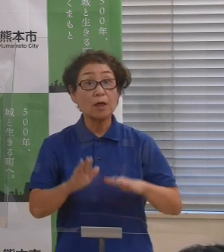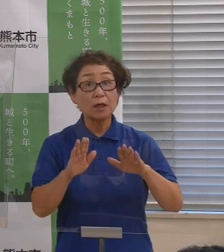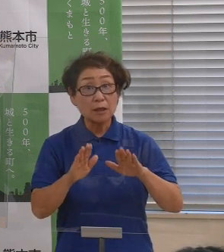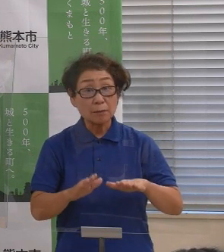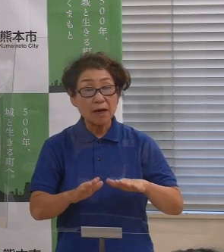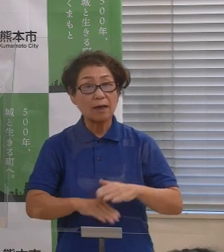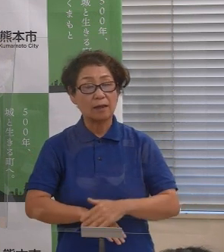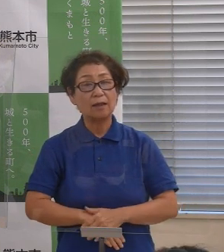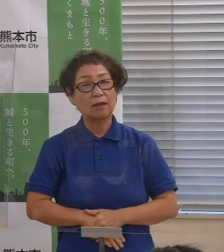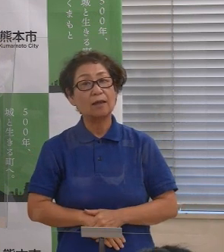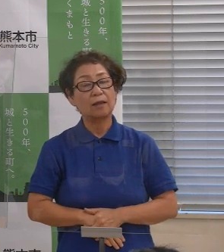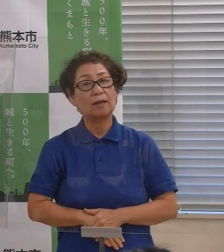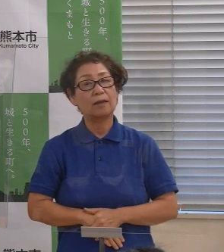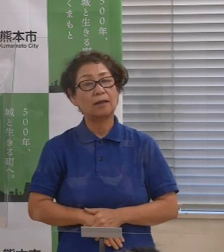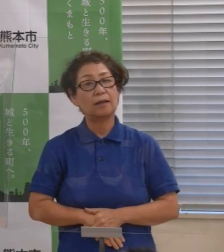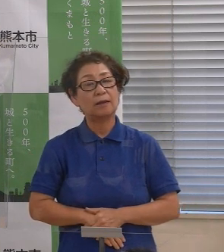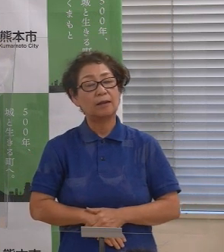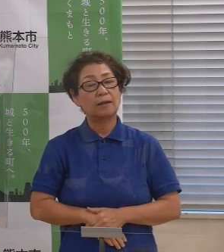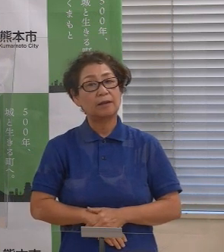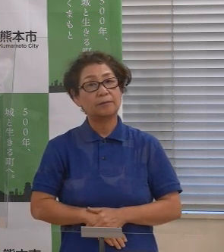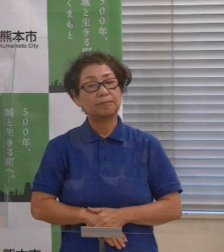ね、